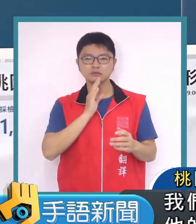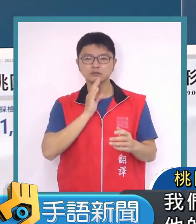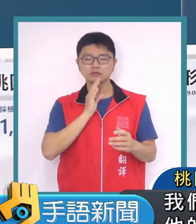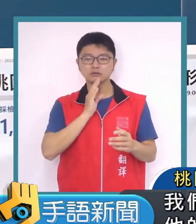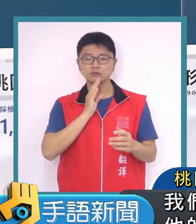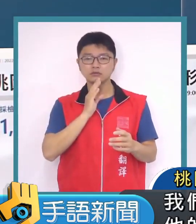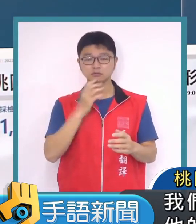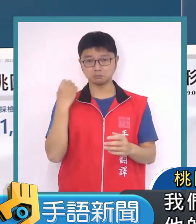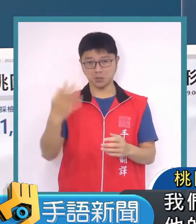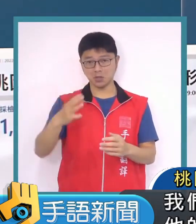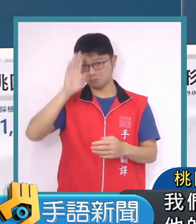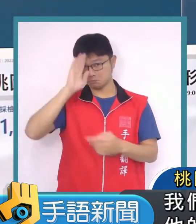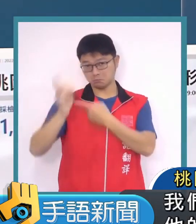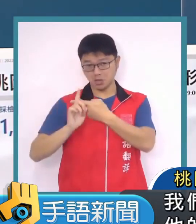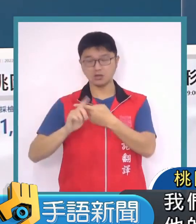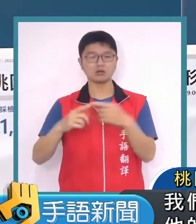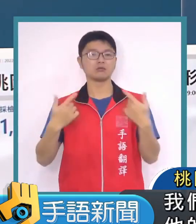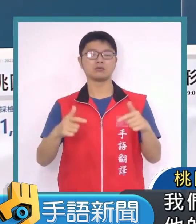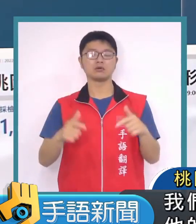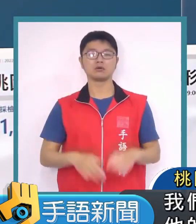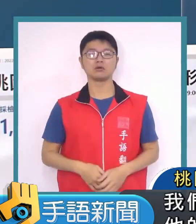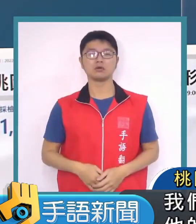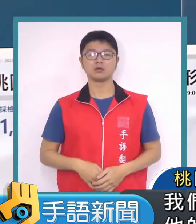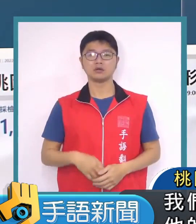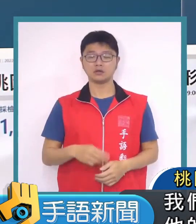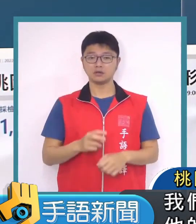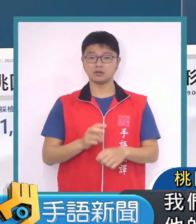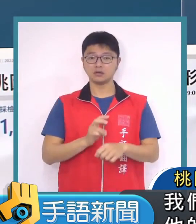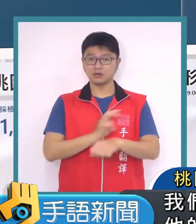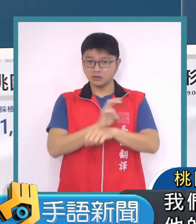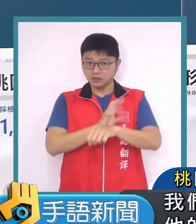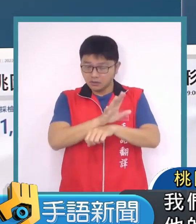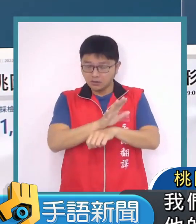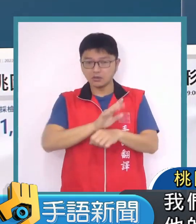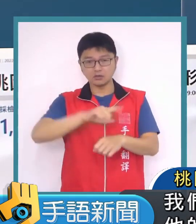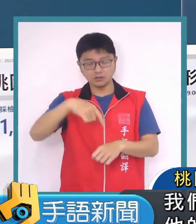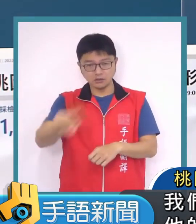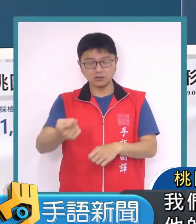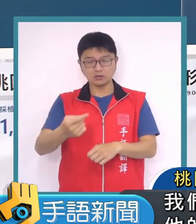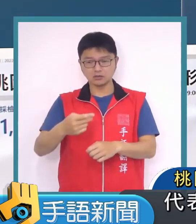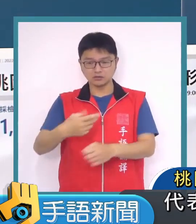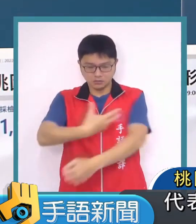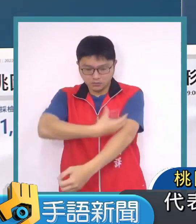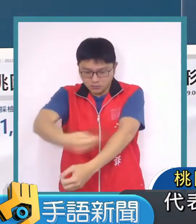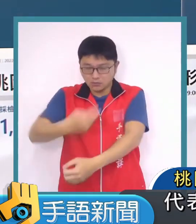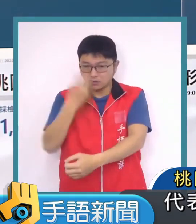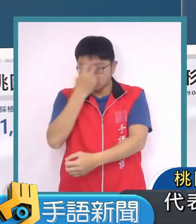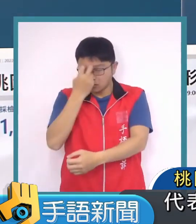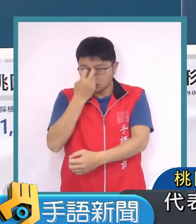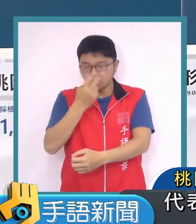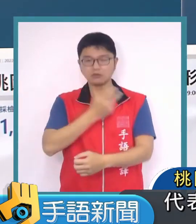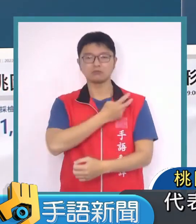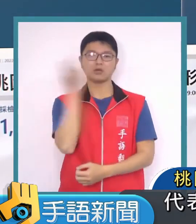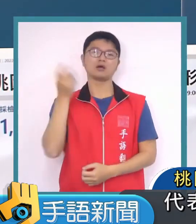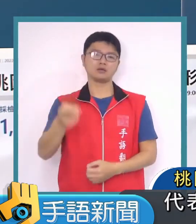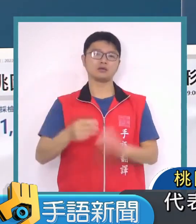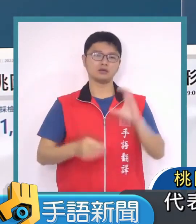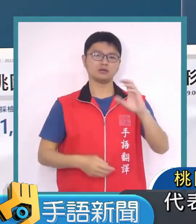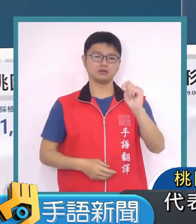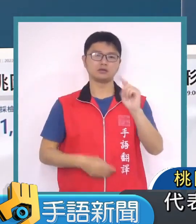们隔一天24小时有再抽的，它的 CT 值还是33跟39，那代表这个家族可能是感